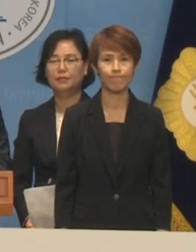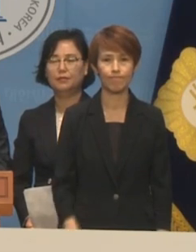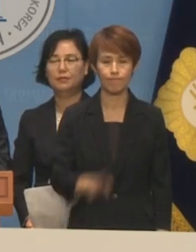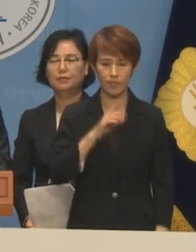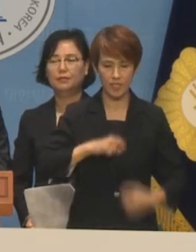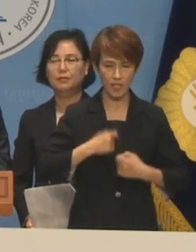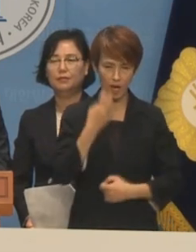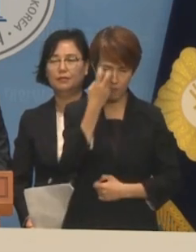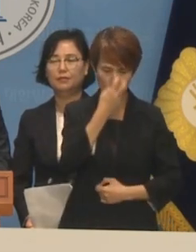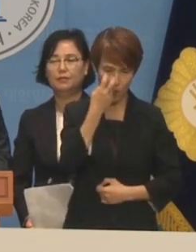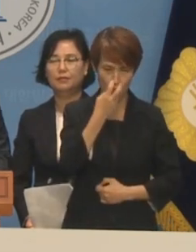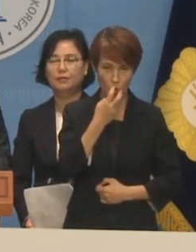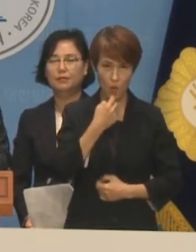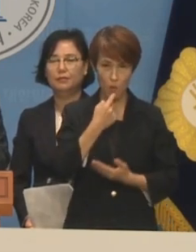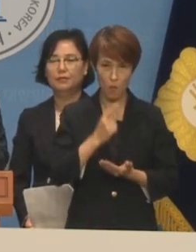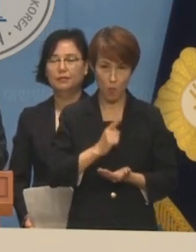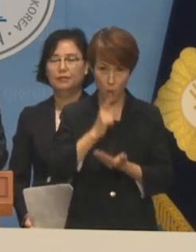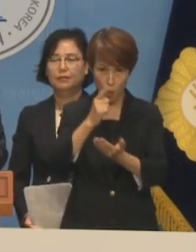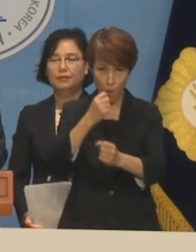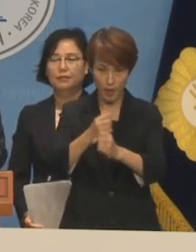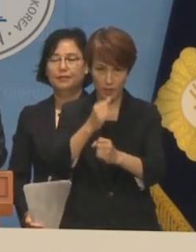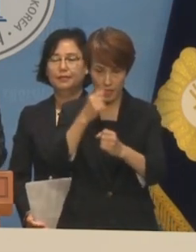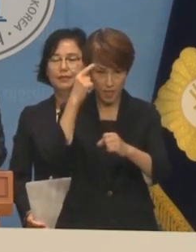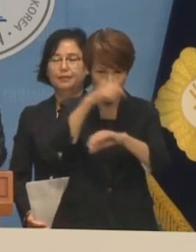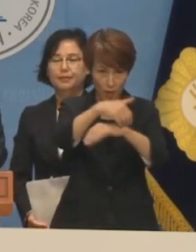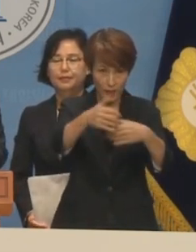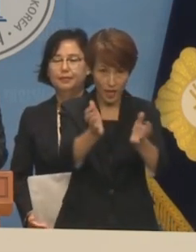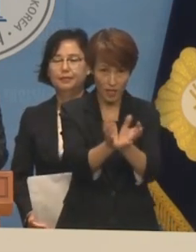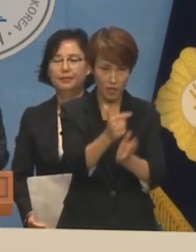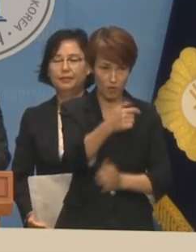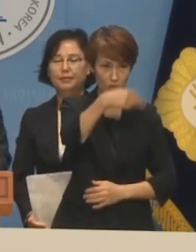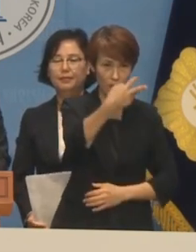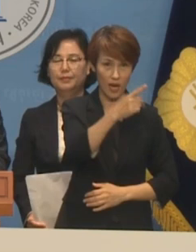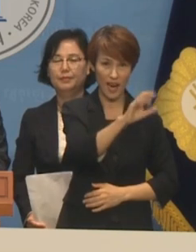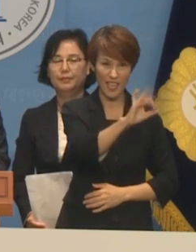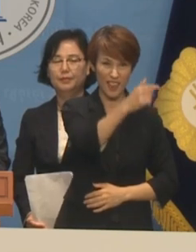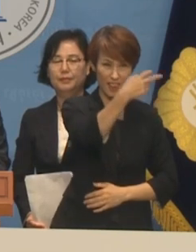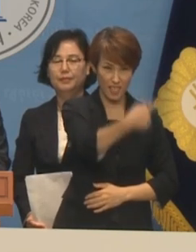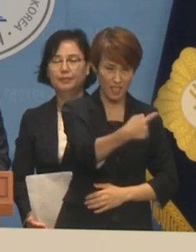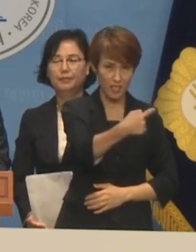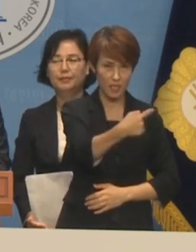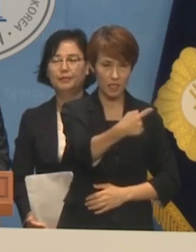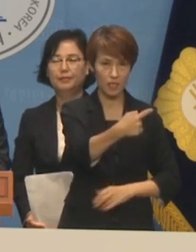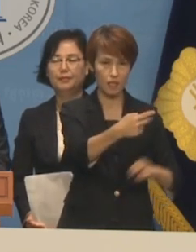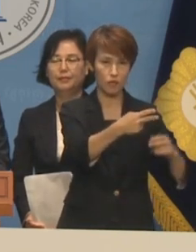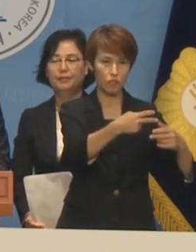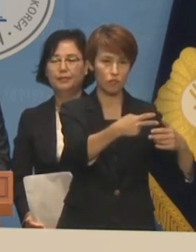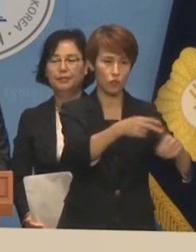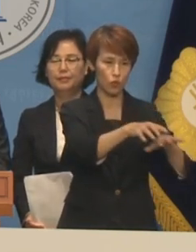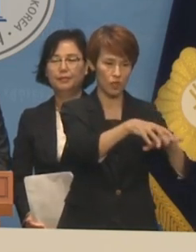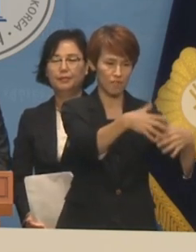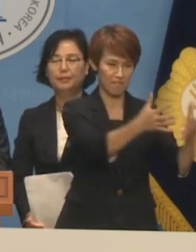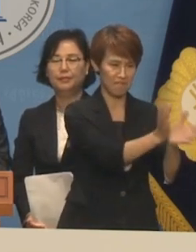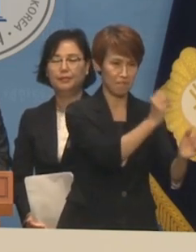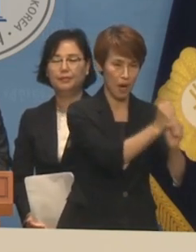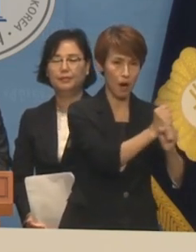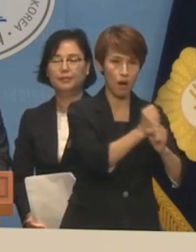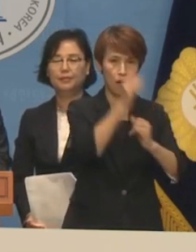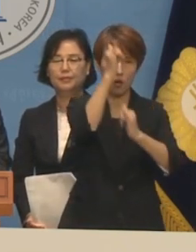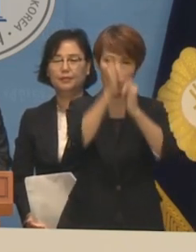진상보고서 작성 기획단이 뉴라이트 계열 극우 보수주의자 중심으로 구성이 돼서 역사를